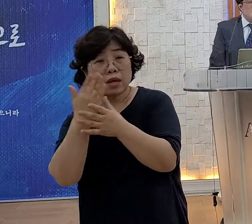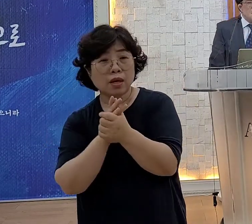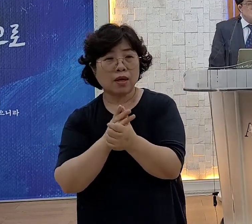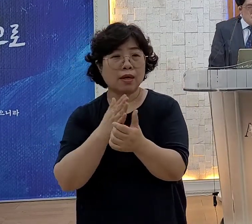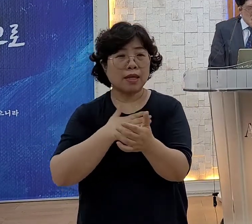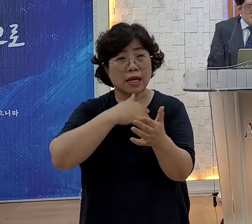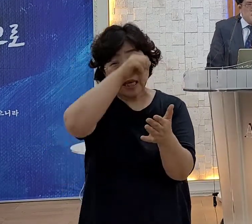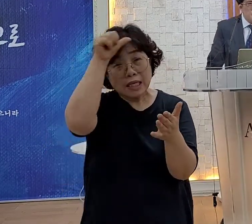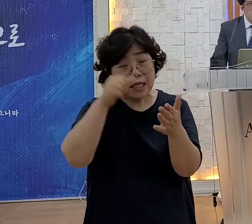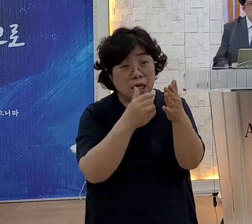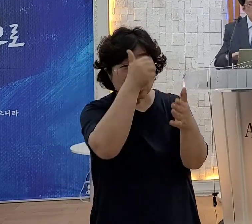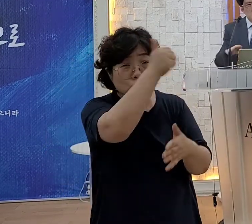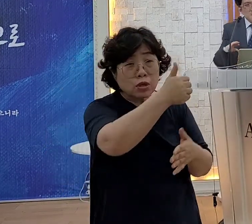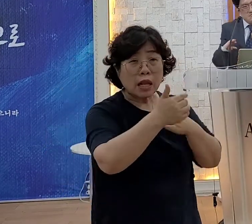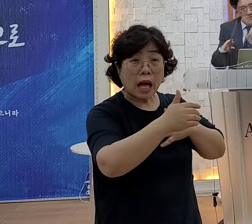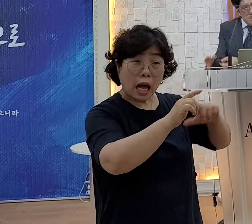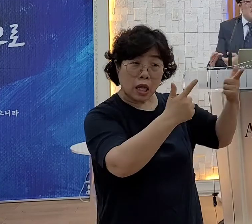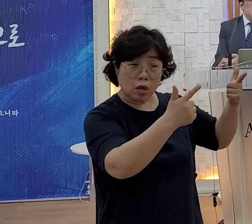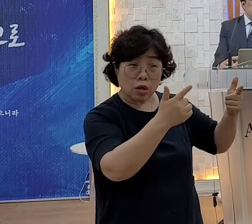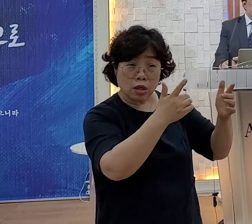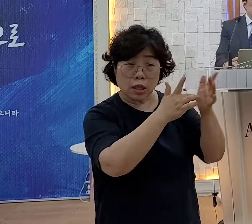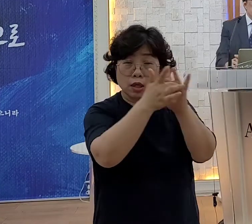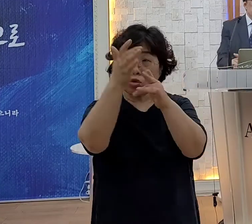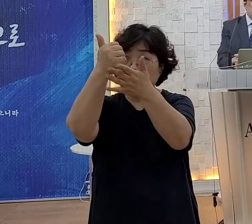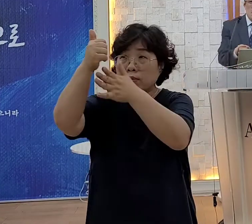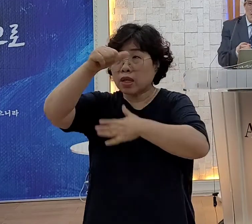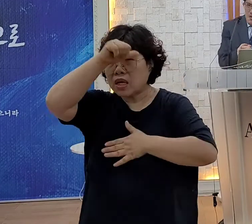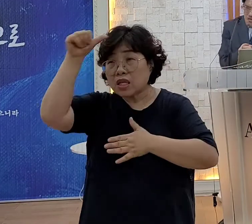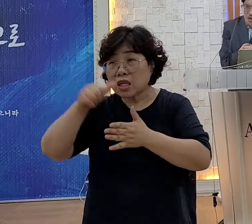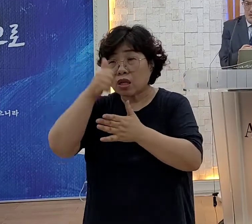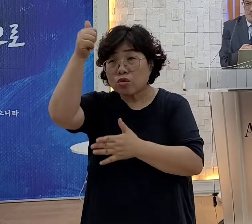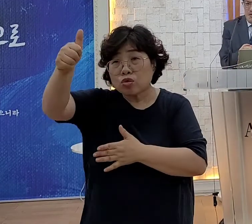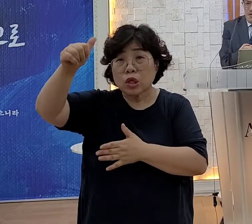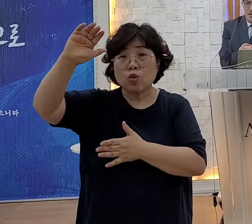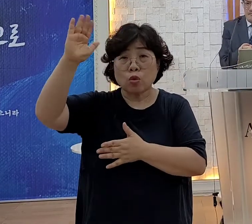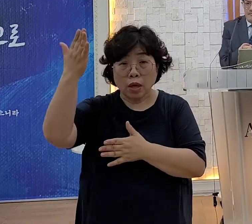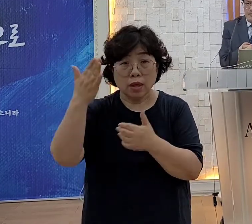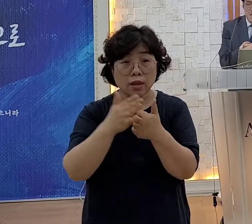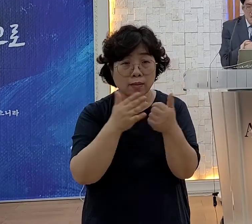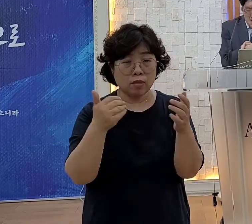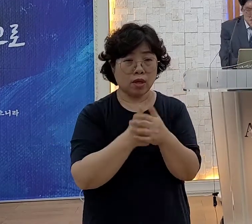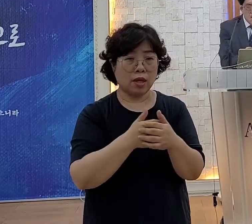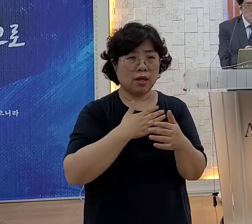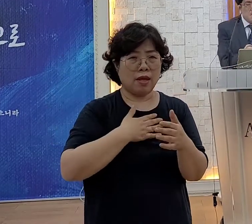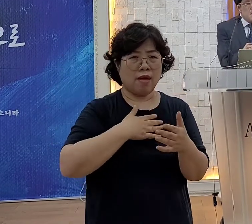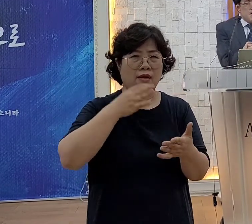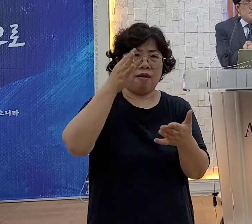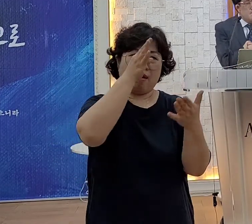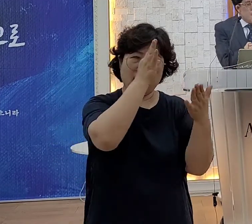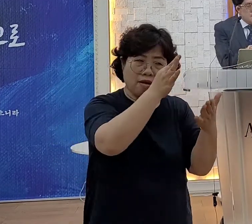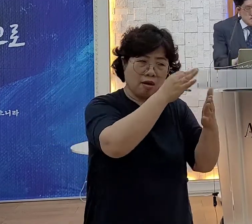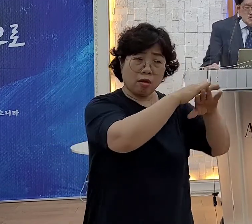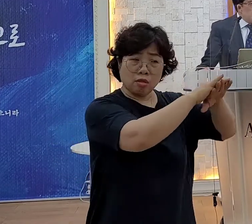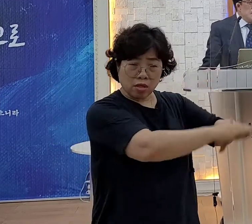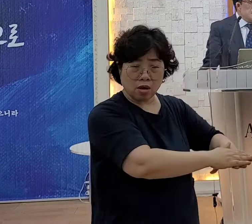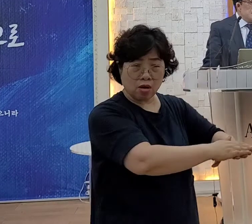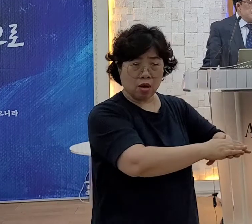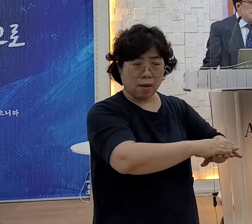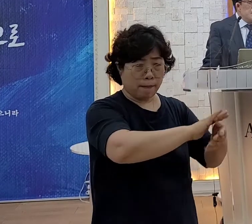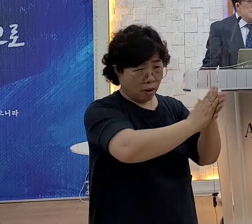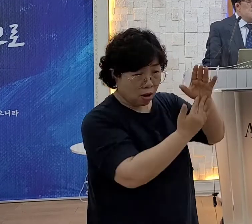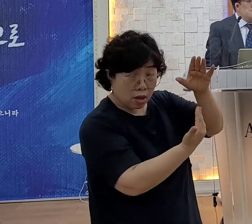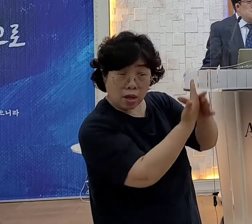내 인생의 주인이 아니고 예수님이 내 인생의 주인이 되기 때문에 내 가치관과 내 삶이 완전히